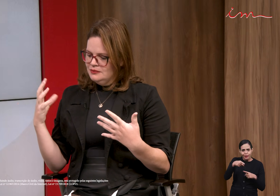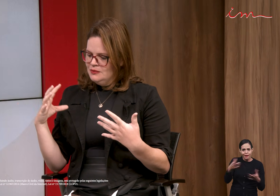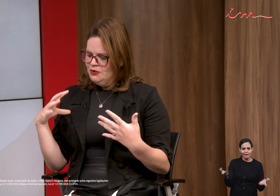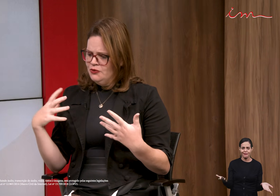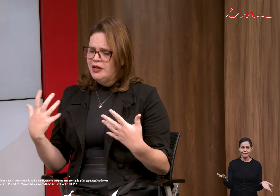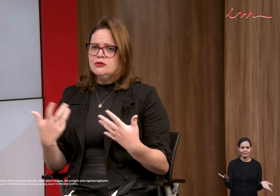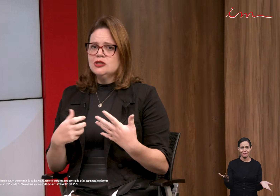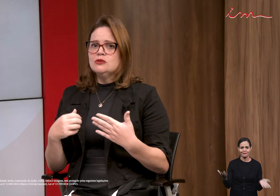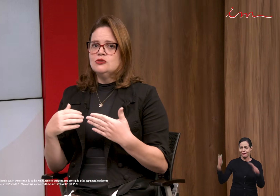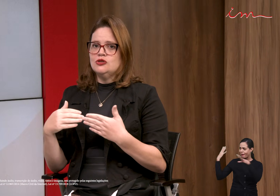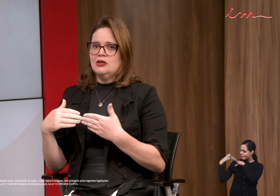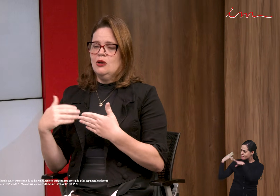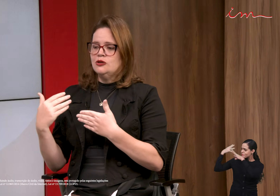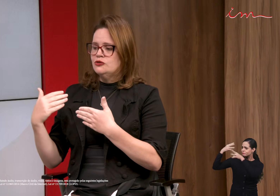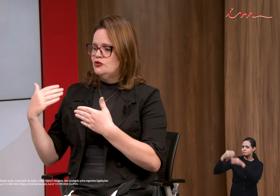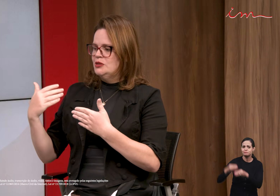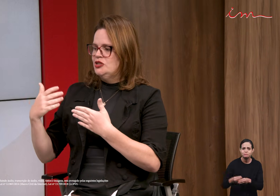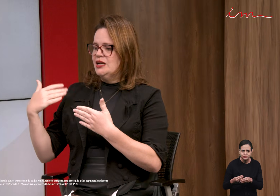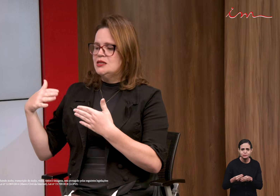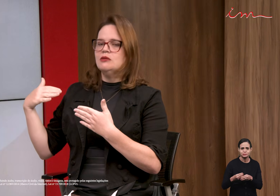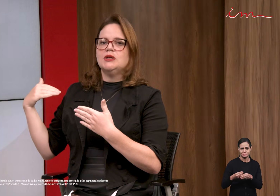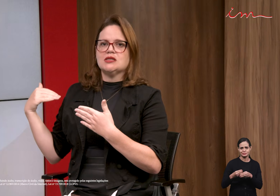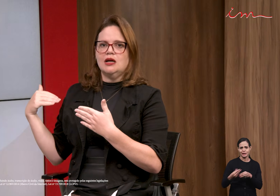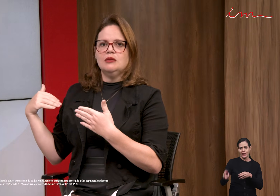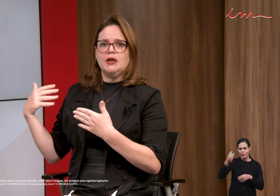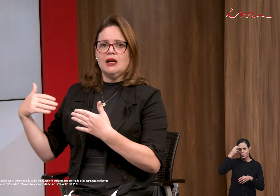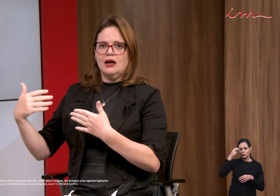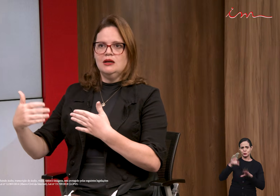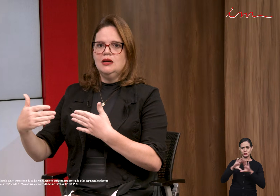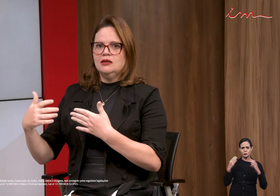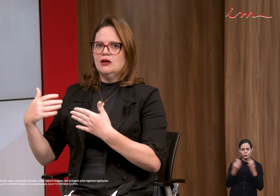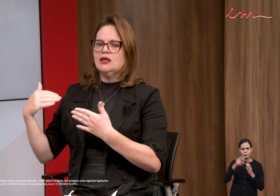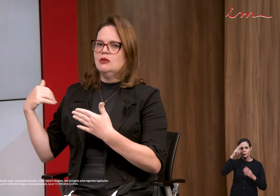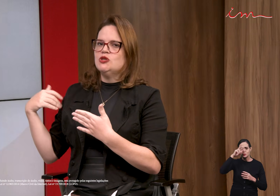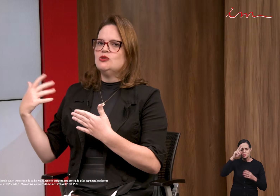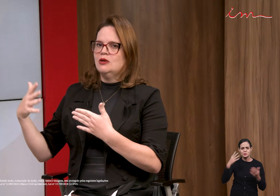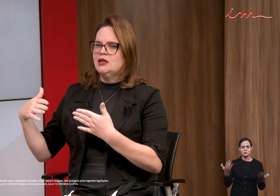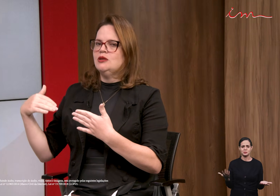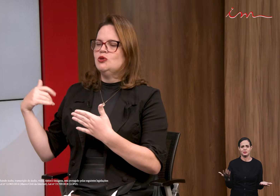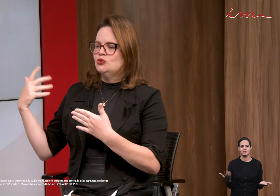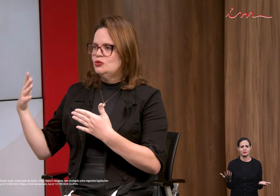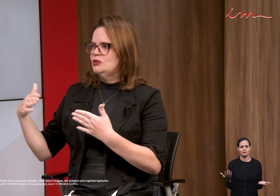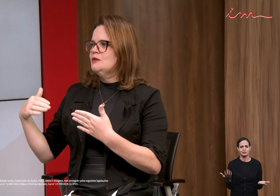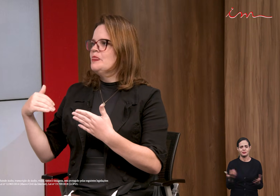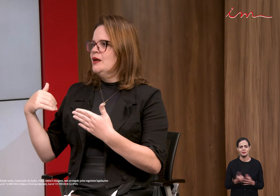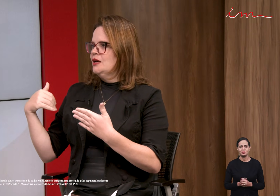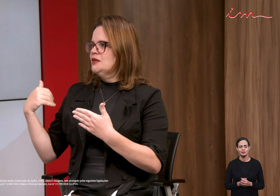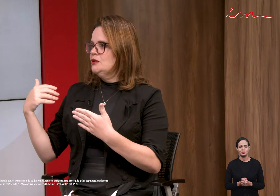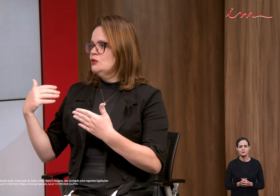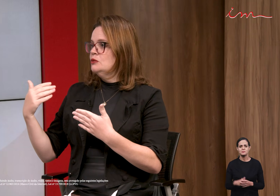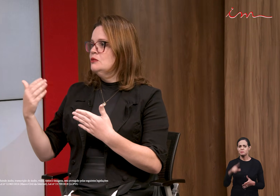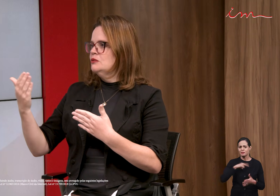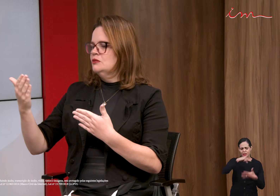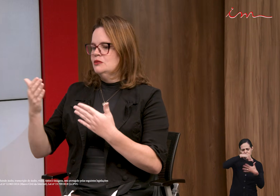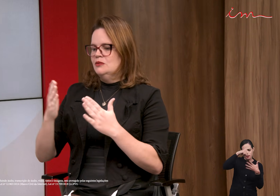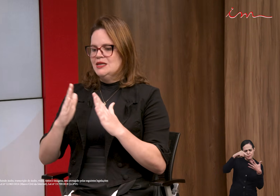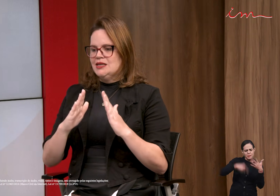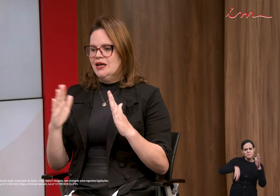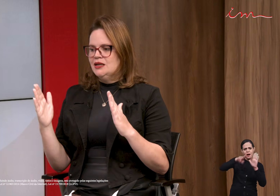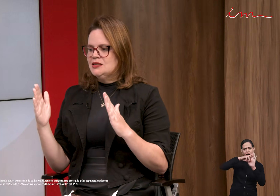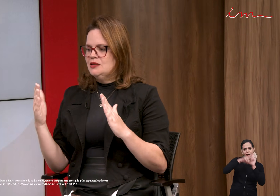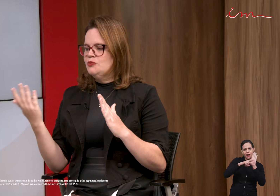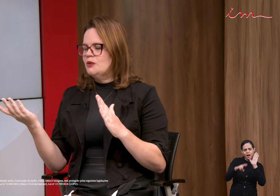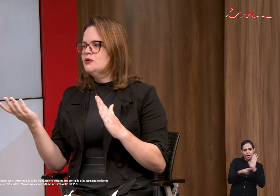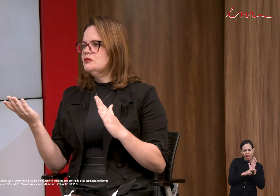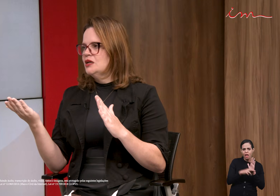palavra veio disso, lógico, de uma geração passada para cá. Então, ela tem uma história, ela tem uma cultura, ela tem todas